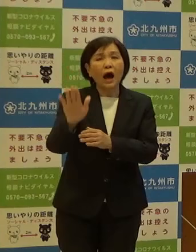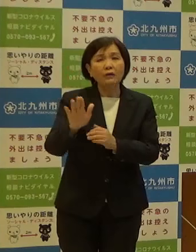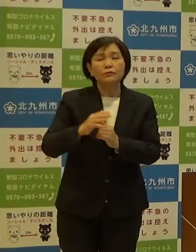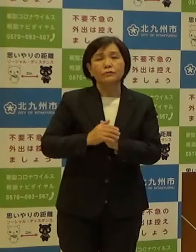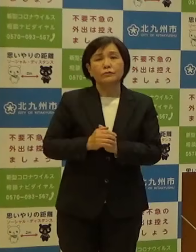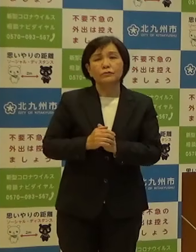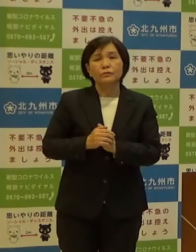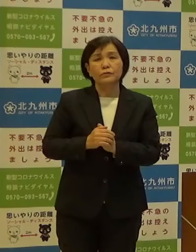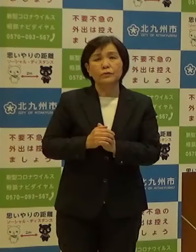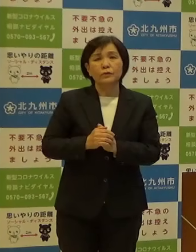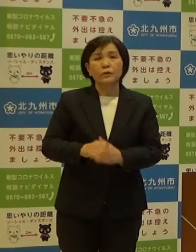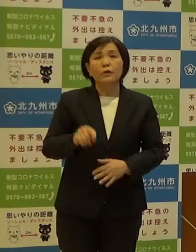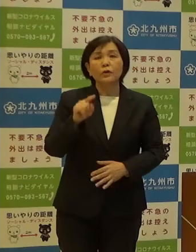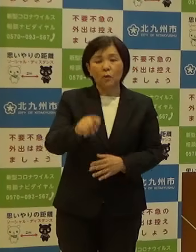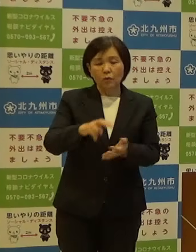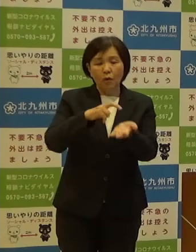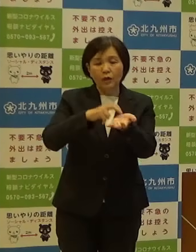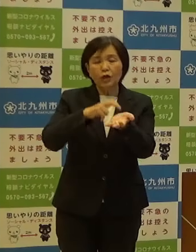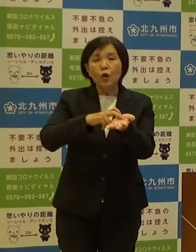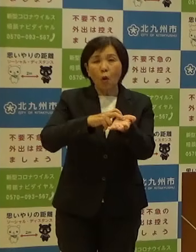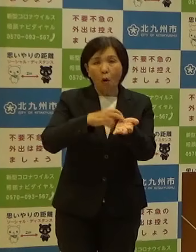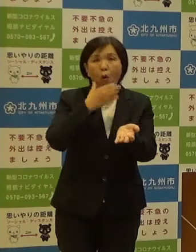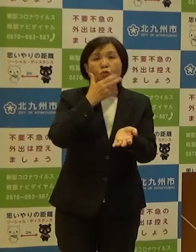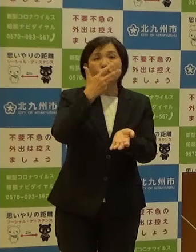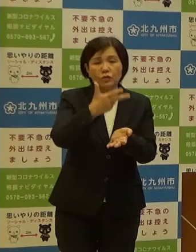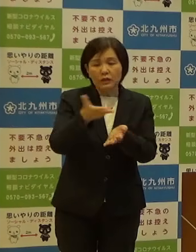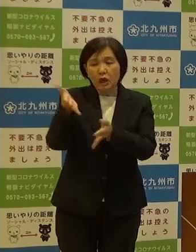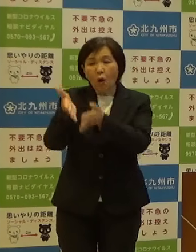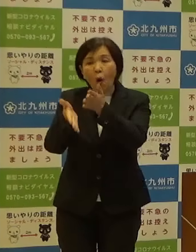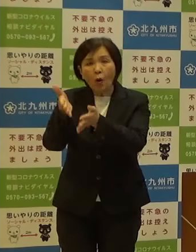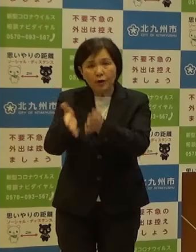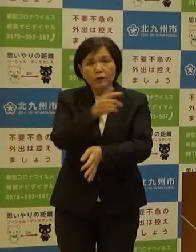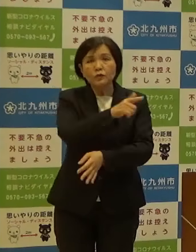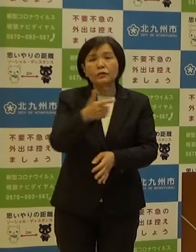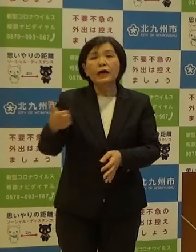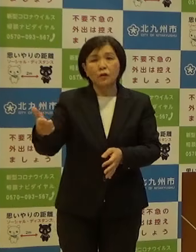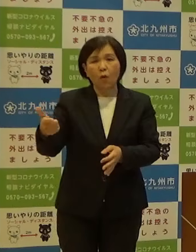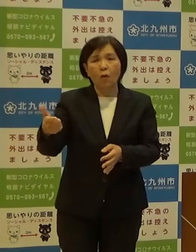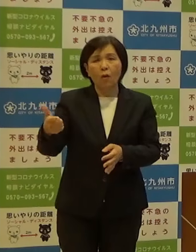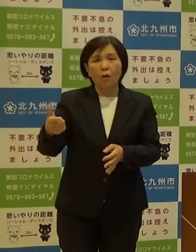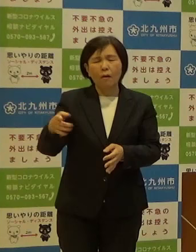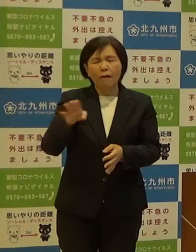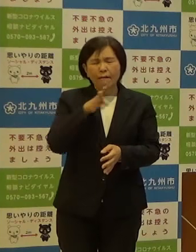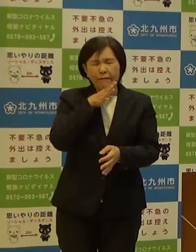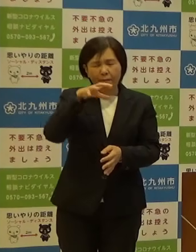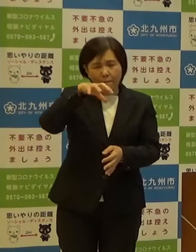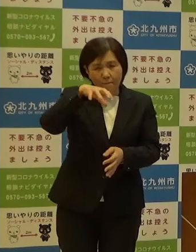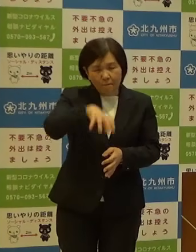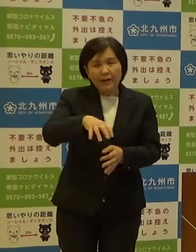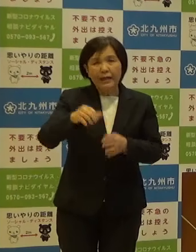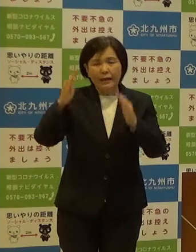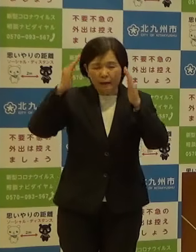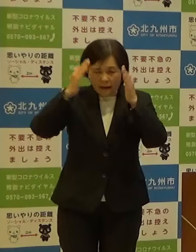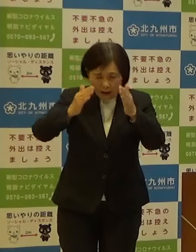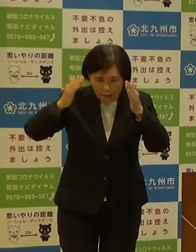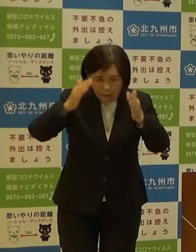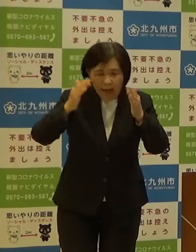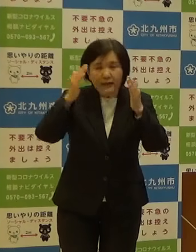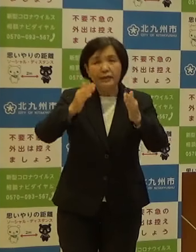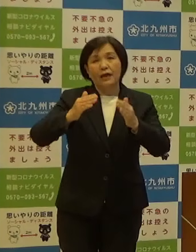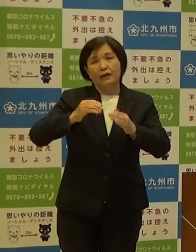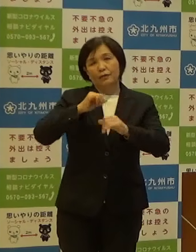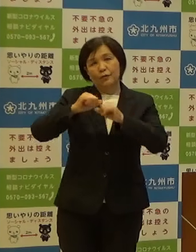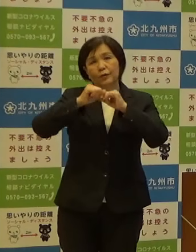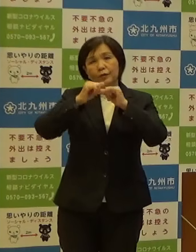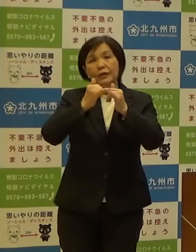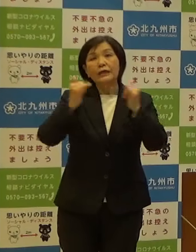この、医療、福祉、保育などですね、最前線の現場で頑張っていらっしゃる人たちに